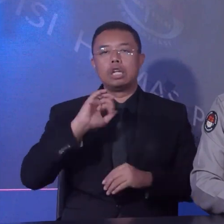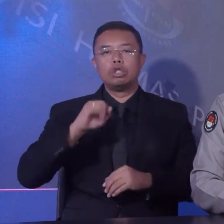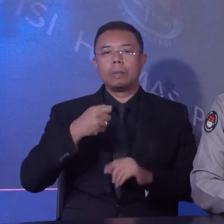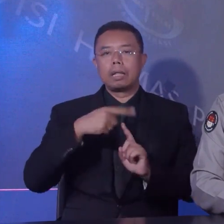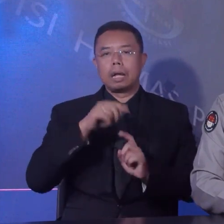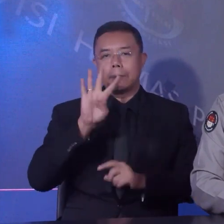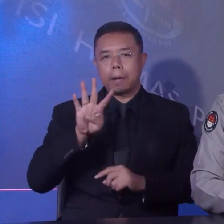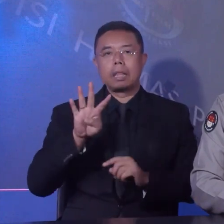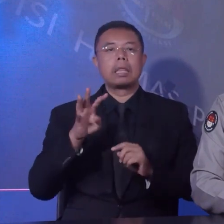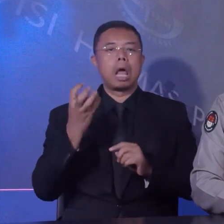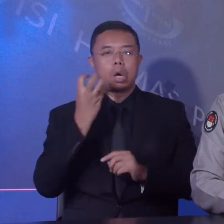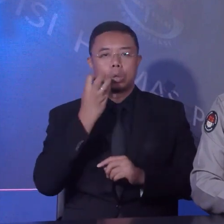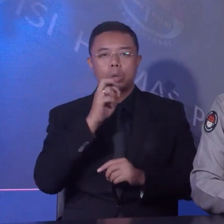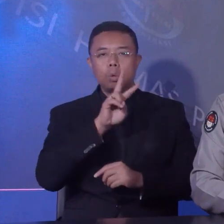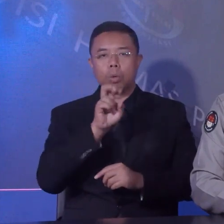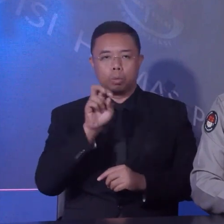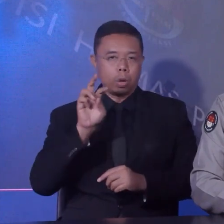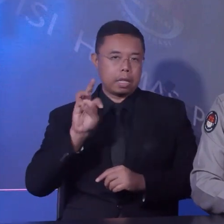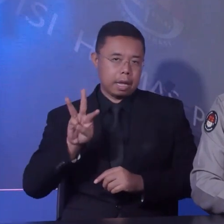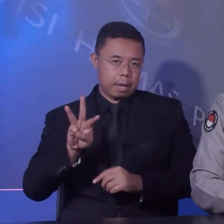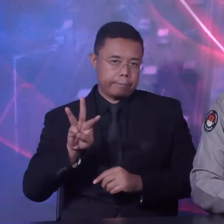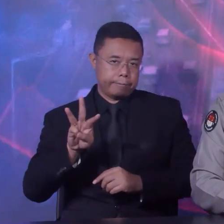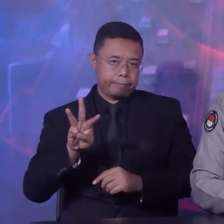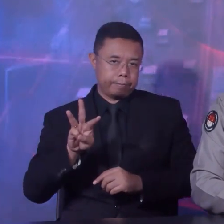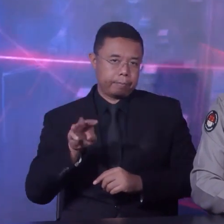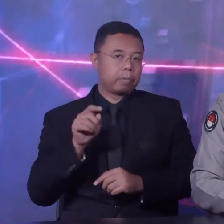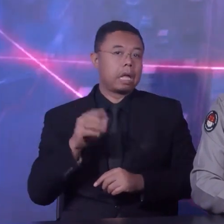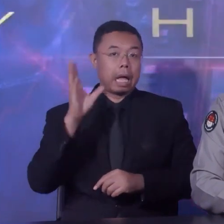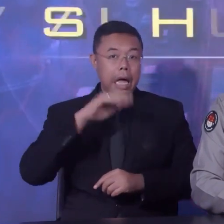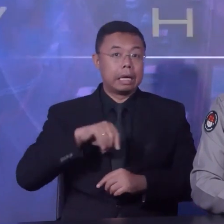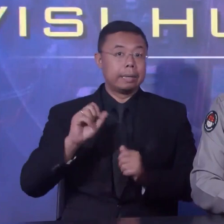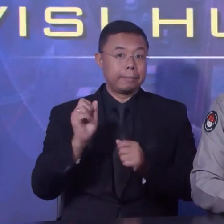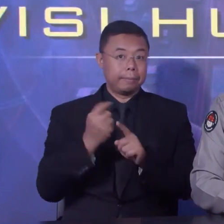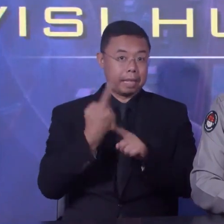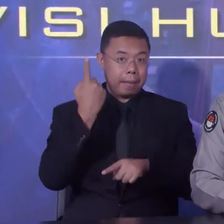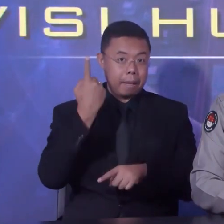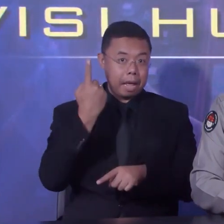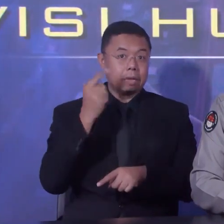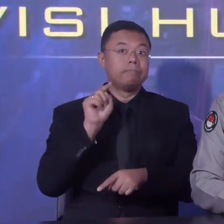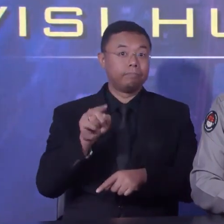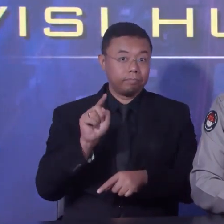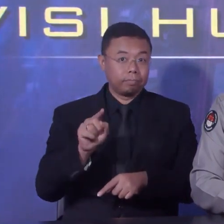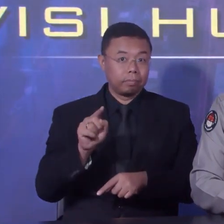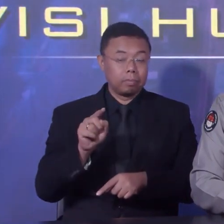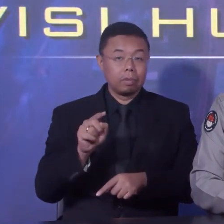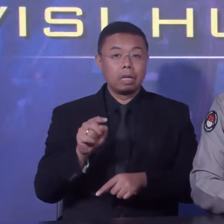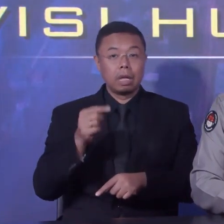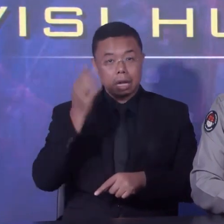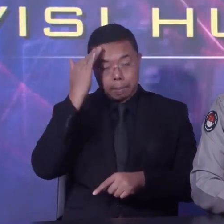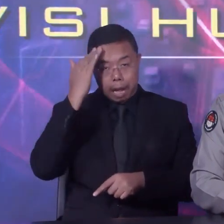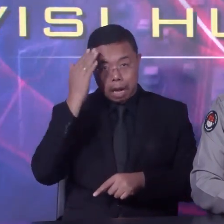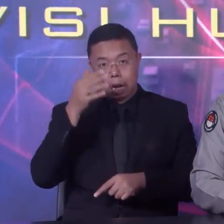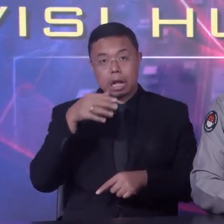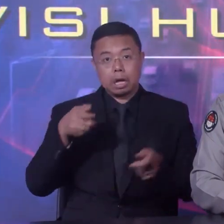4 Agustus 2023 yang mana pada hari pertama diberlakukan tersebut